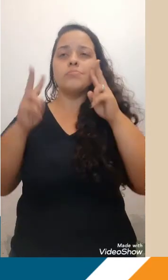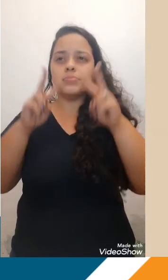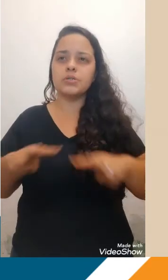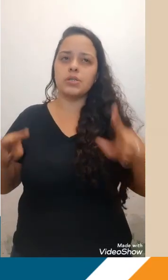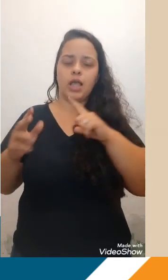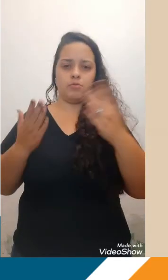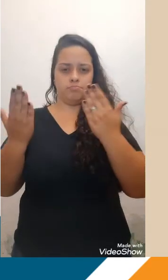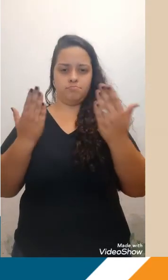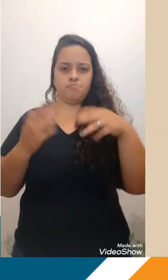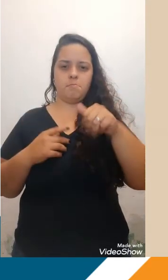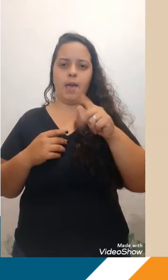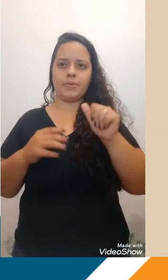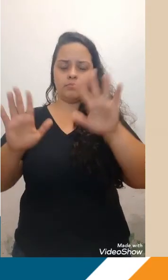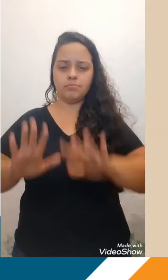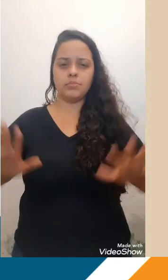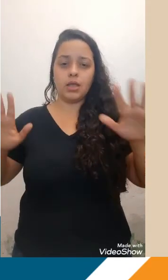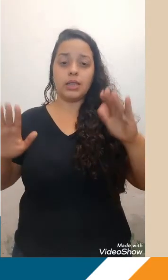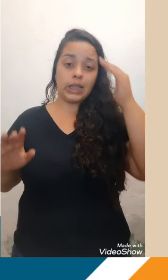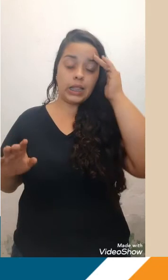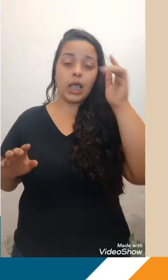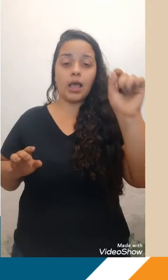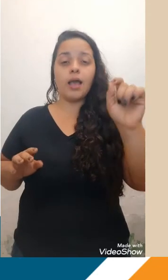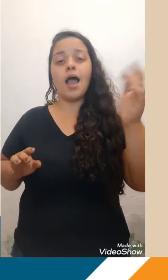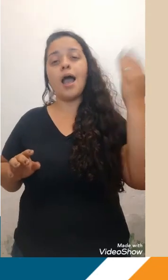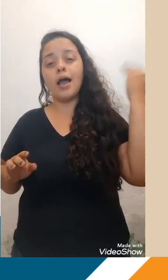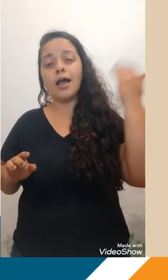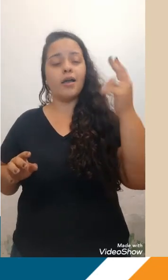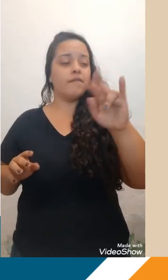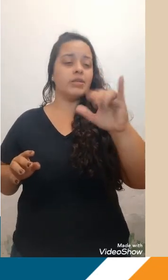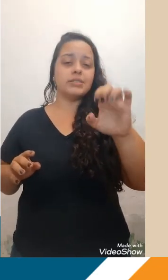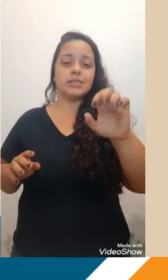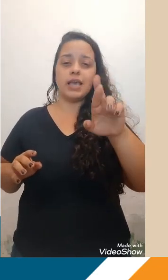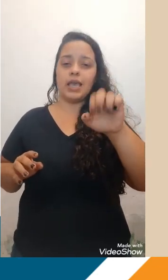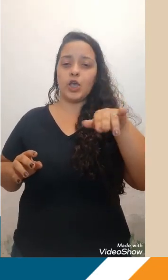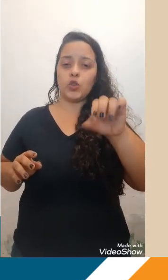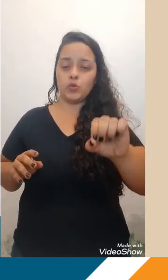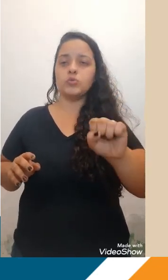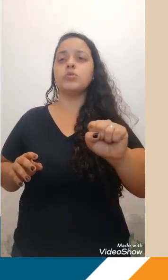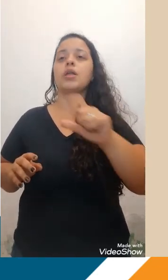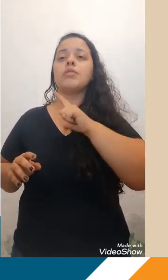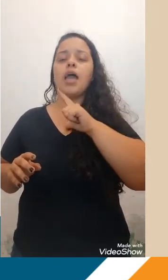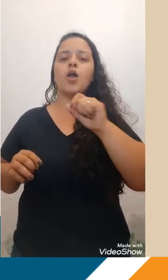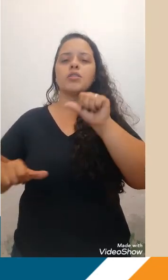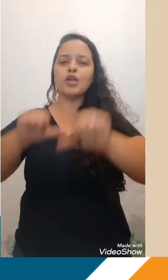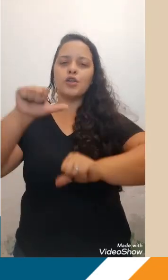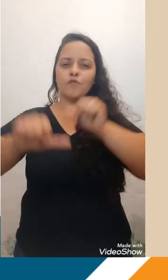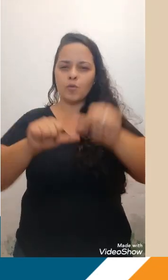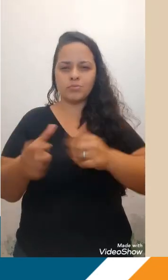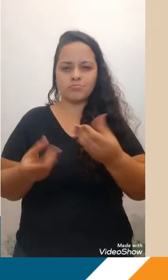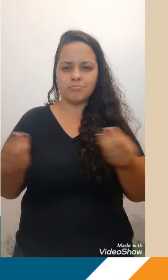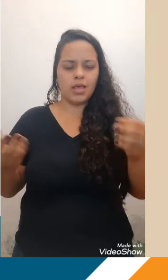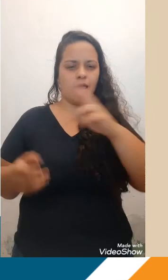Observando os dois mapas, é possível compreender como os antigos vice-reinos e capitanias gerais se transformaram em